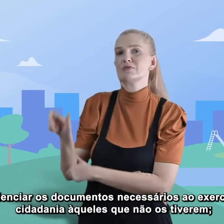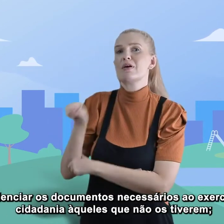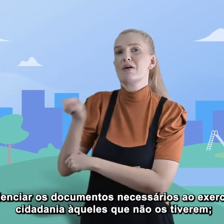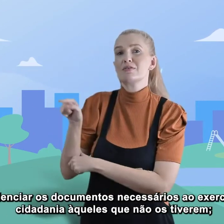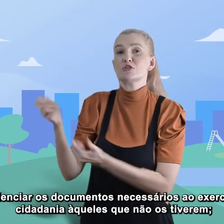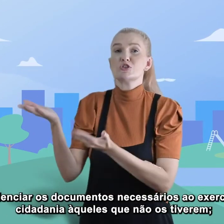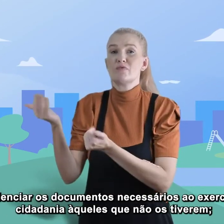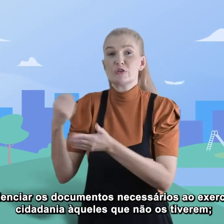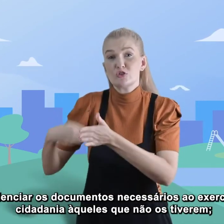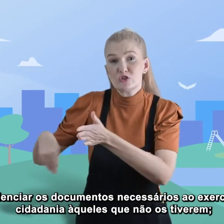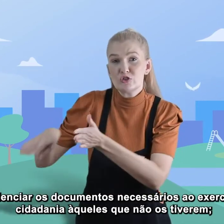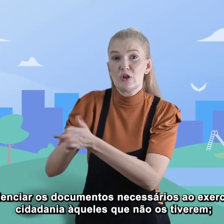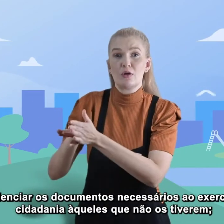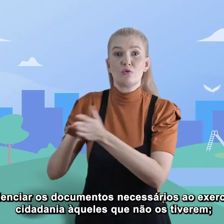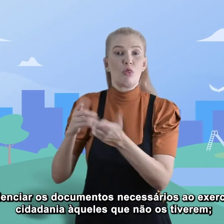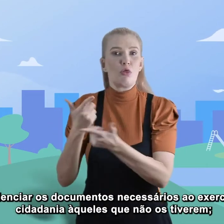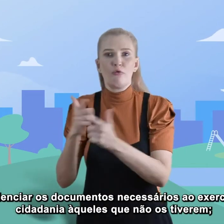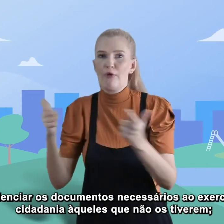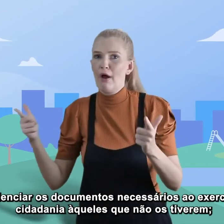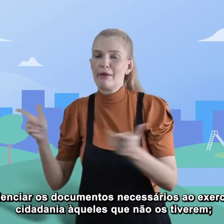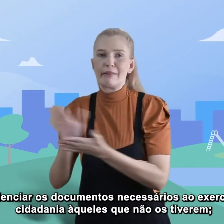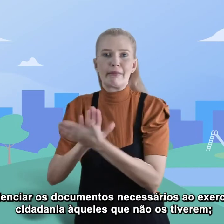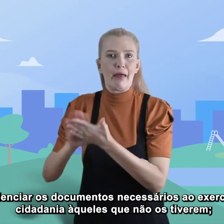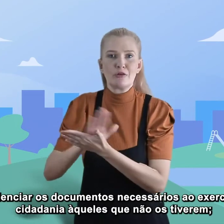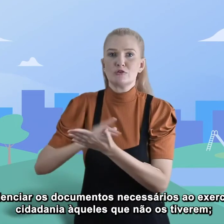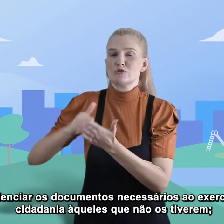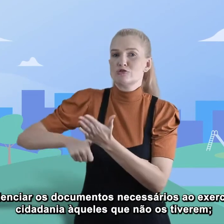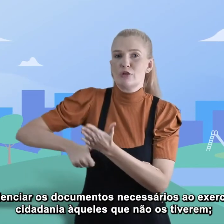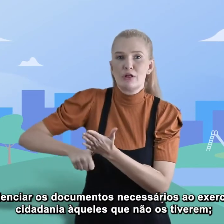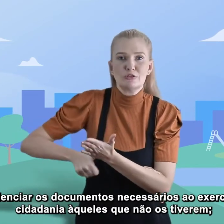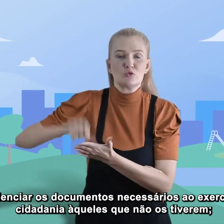Providenciar os documentos necessários ao exercício da cidadania